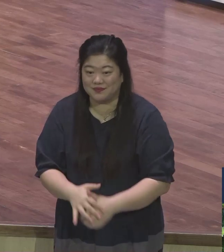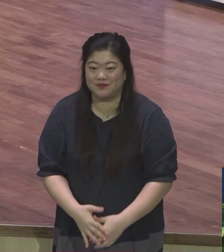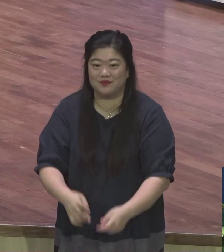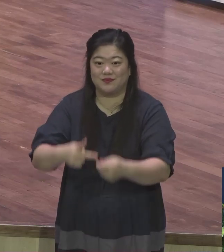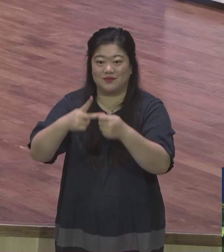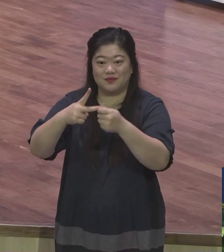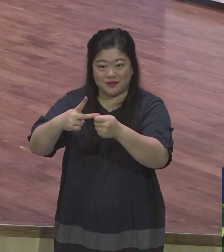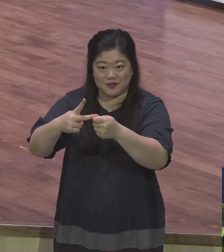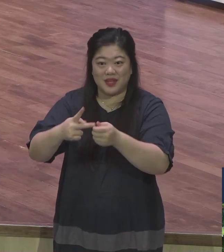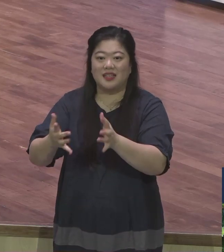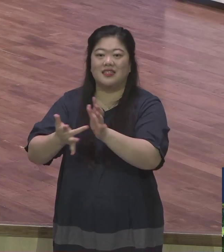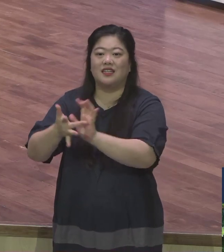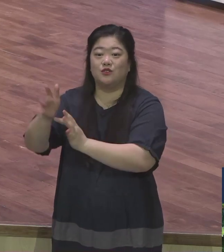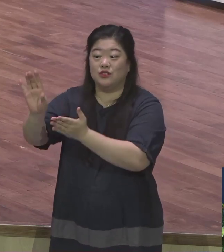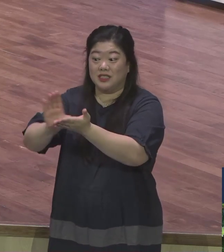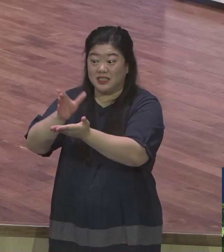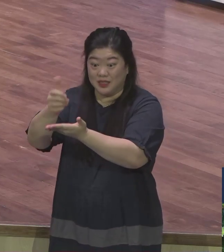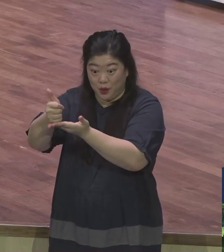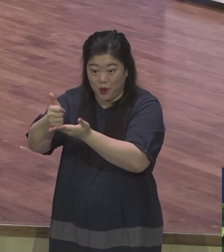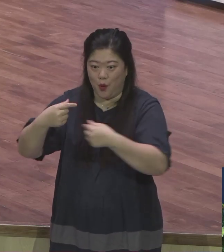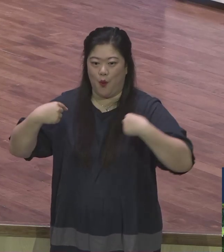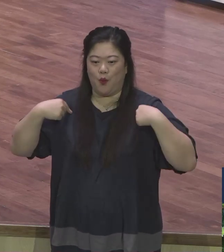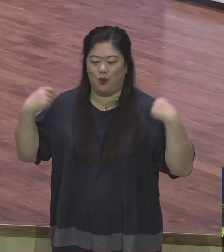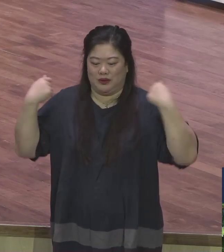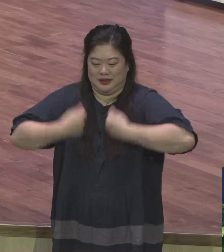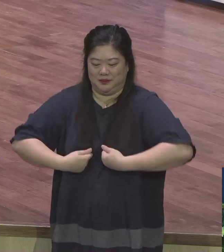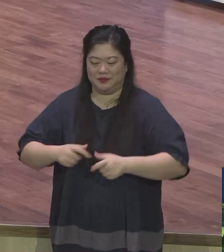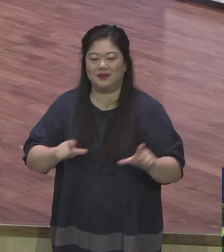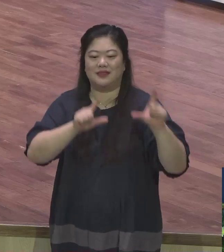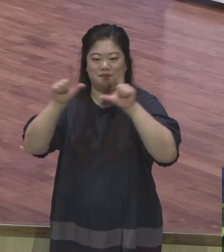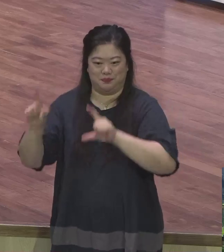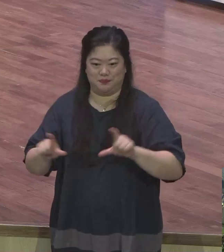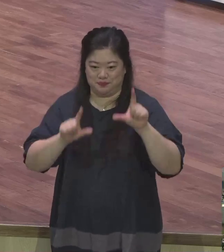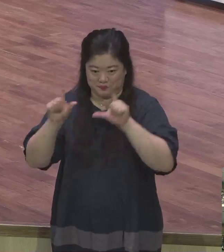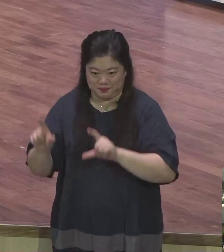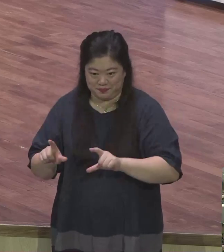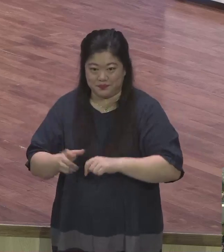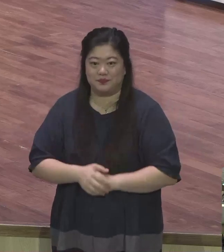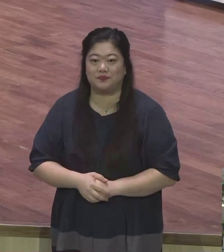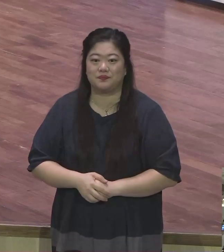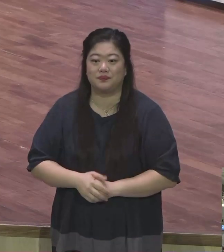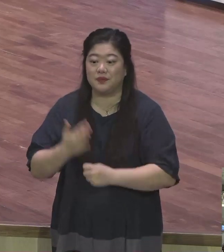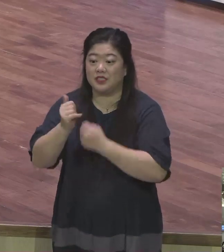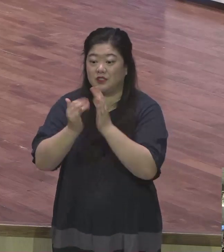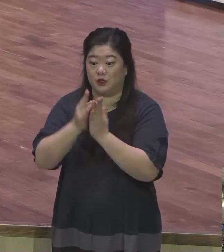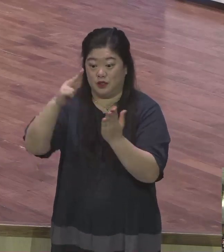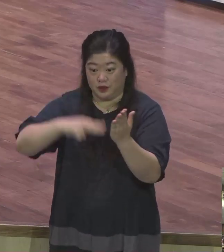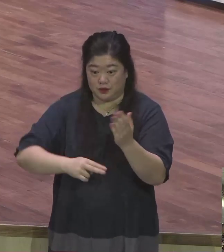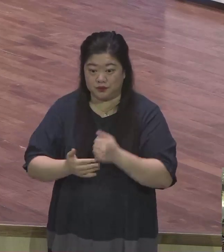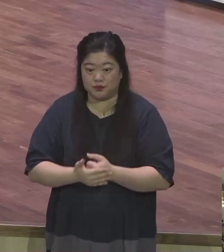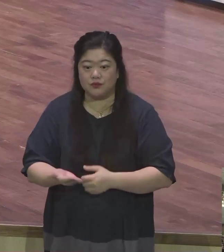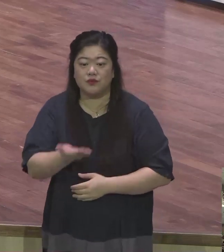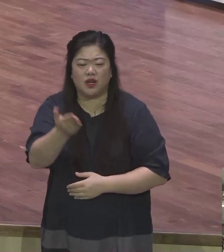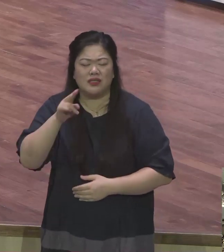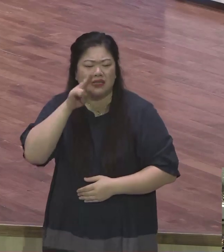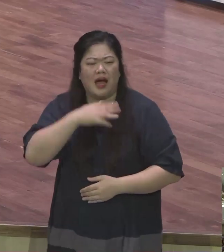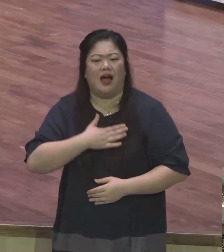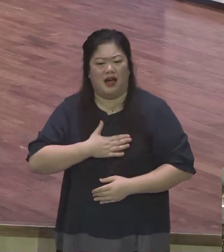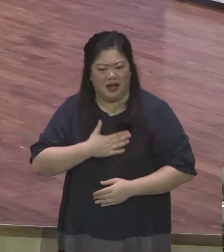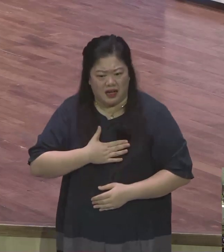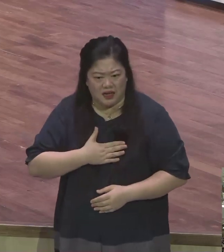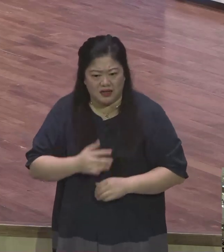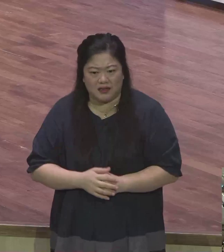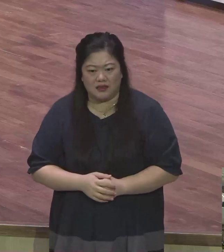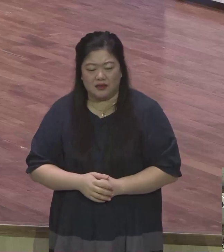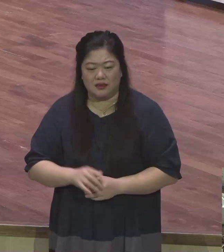예수 그리스도로 옷 입는 삶이 11절 봅니다. 또한 너희가 이 시기를 알거니와 자다가